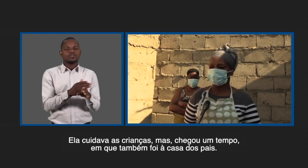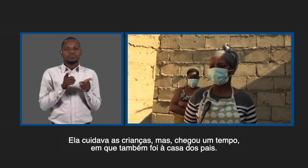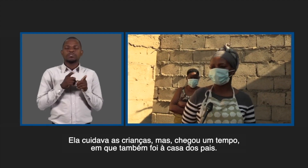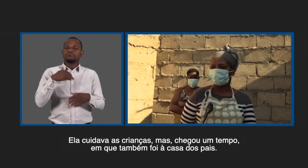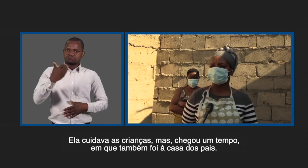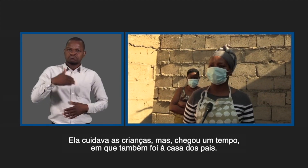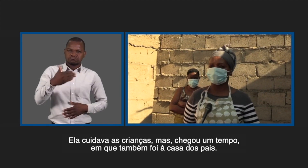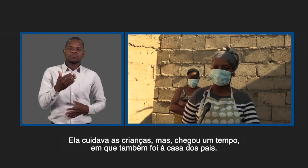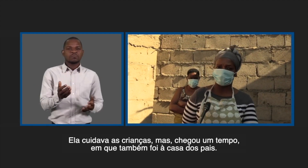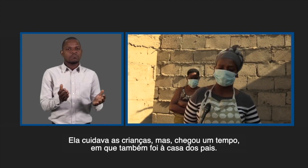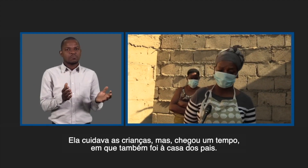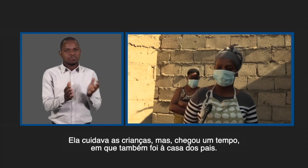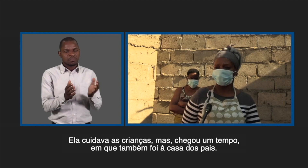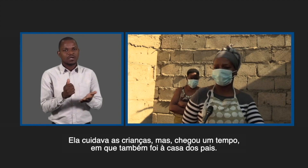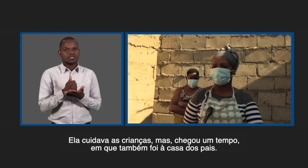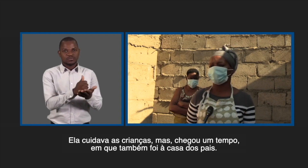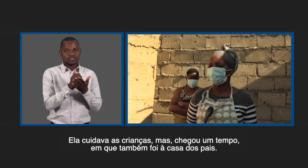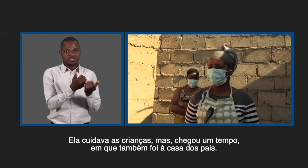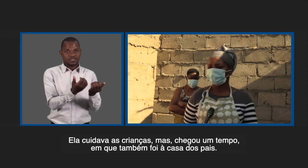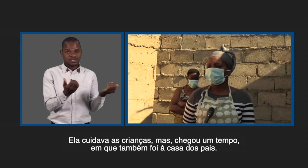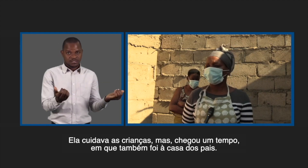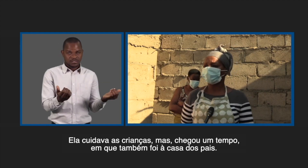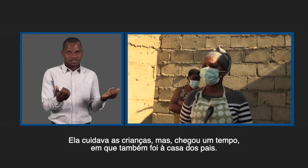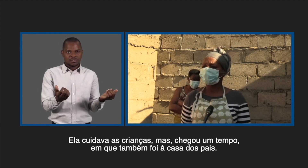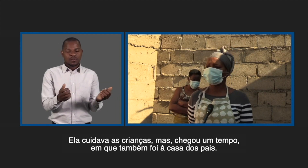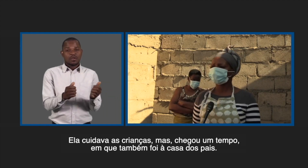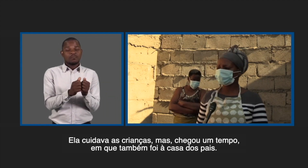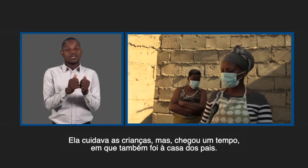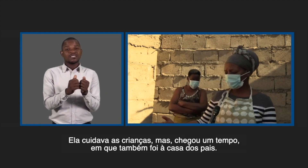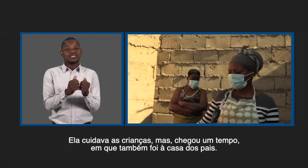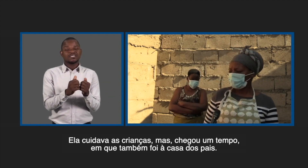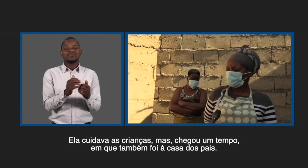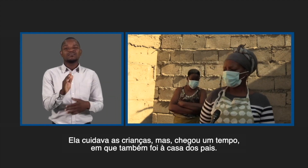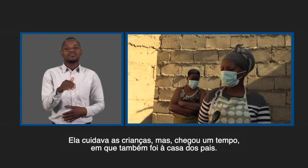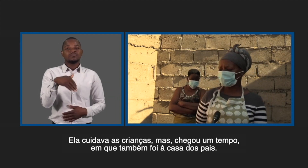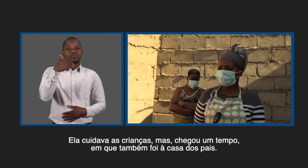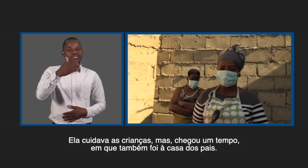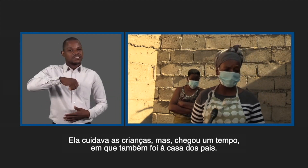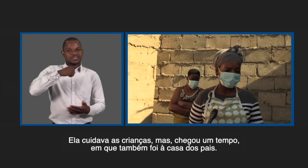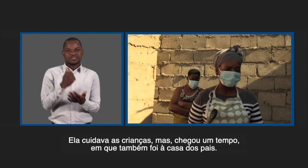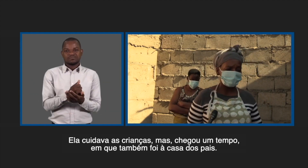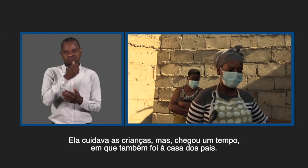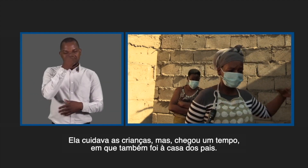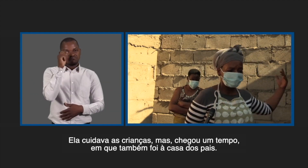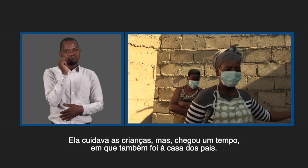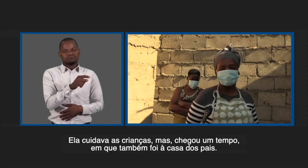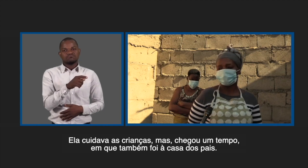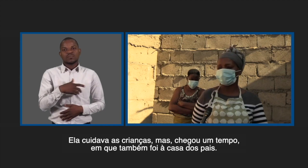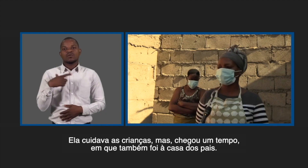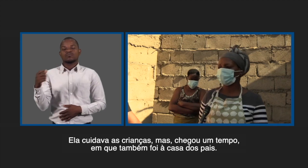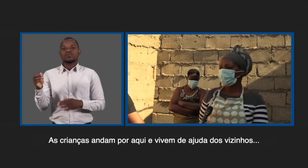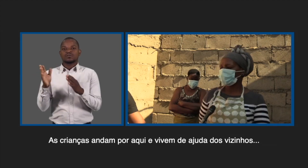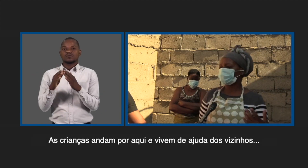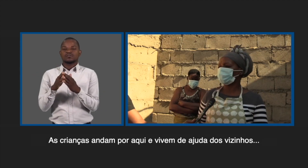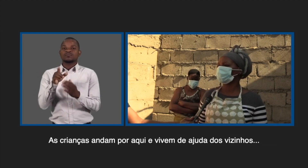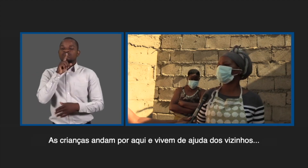ficou a cuidar, cuida até agora. Então, chegou um certo momento que ela também foi em casa dos